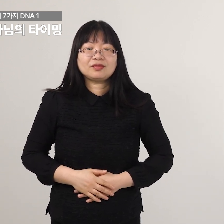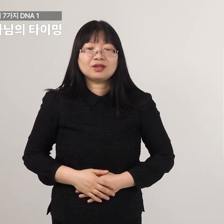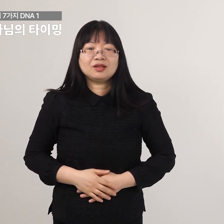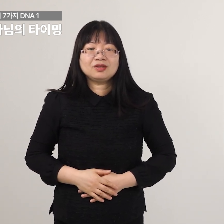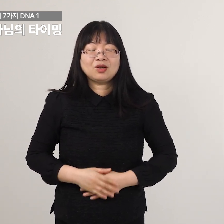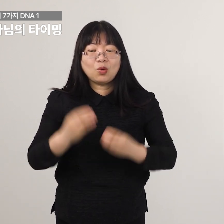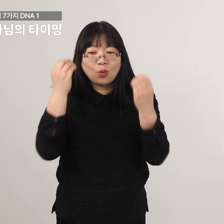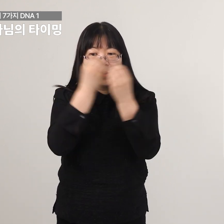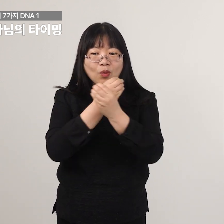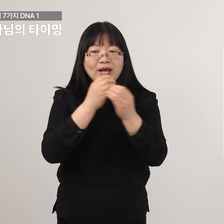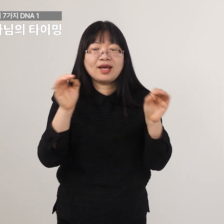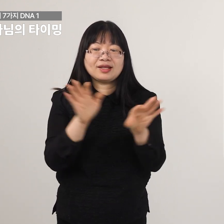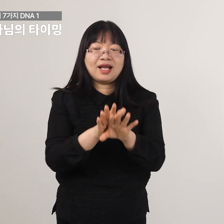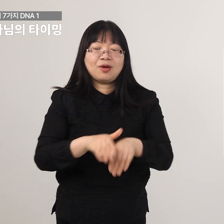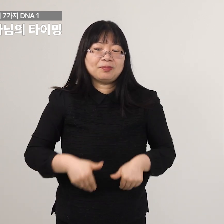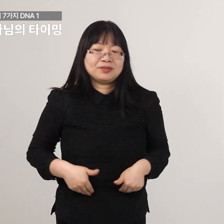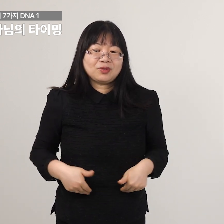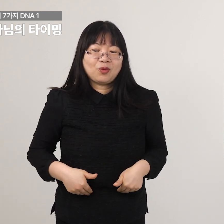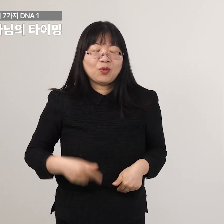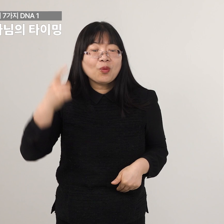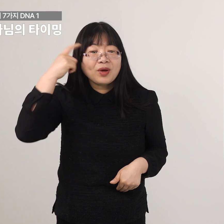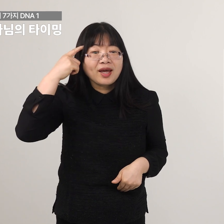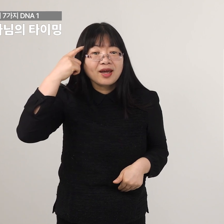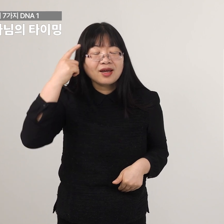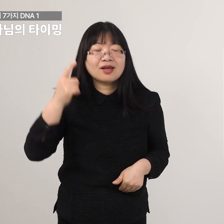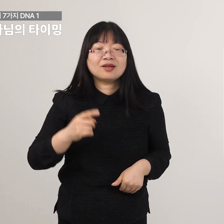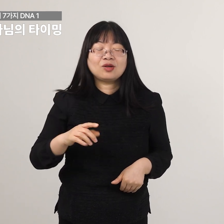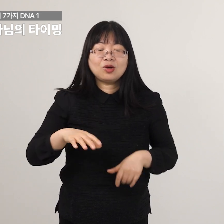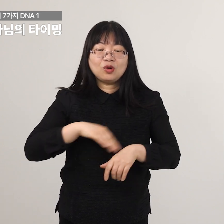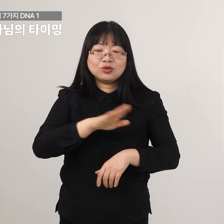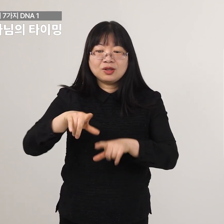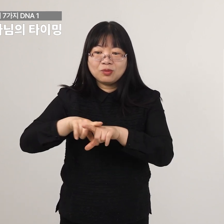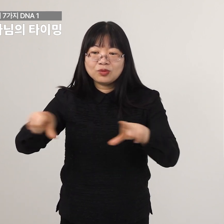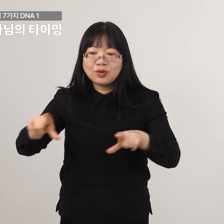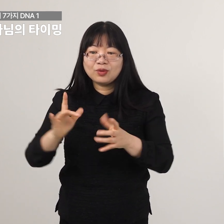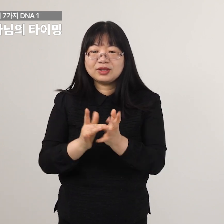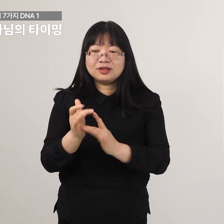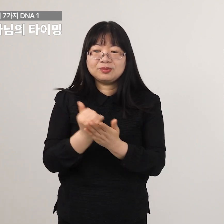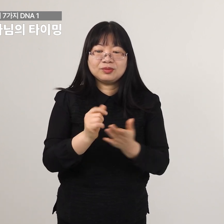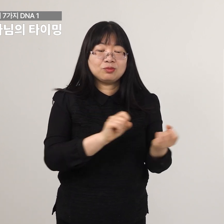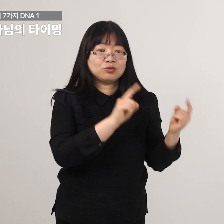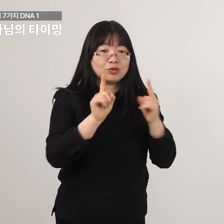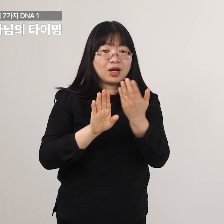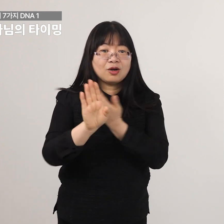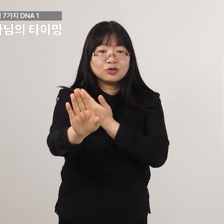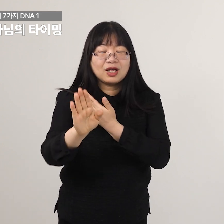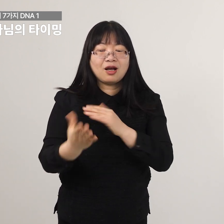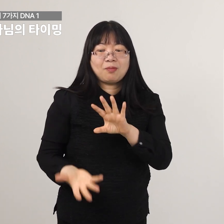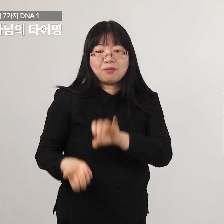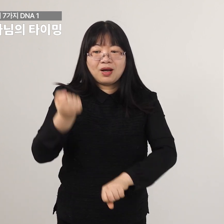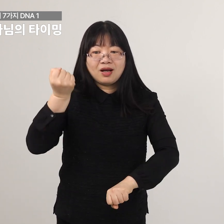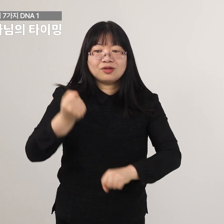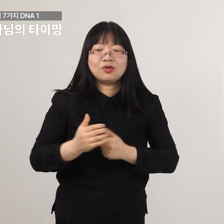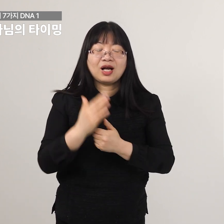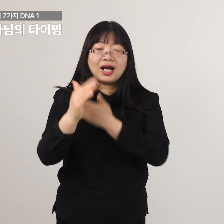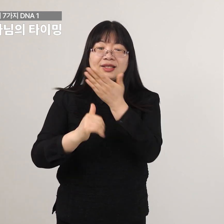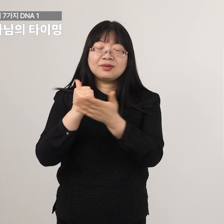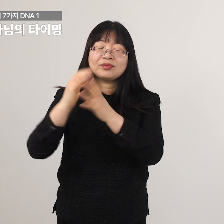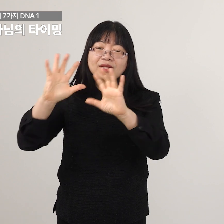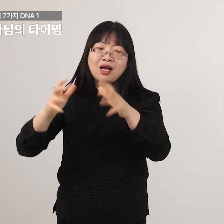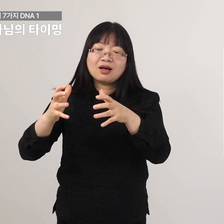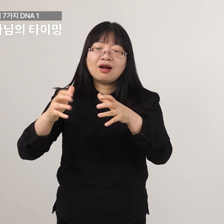불식시킬 오해가 뭐냐 하면, 우리는 보통 예수님이 부활하신 다음에 바로